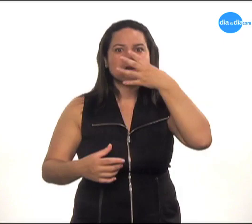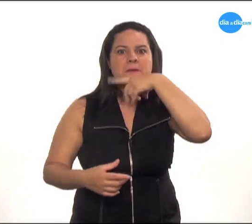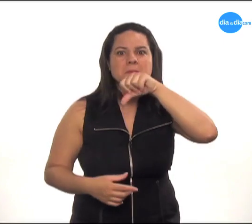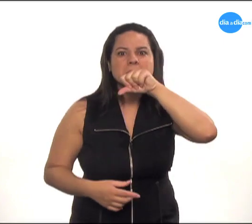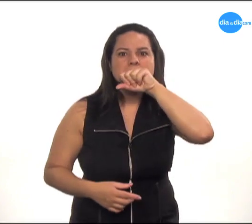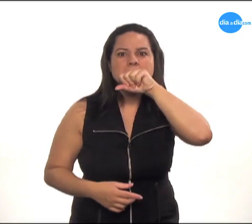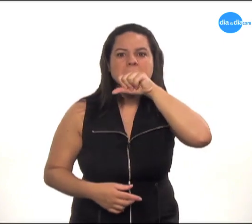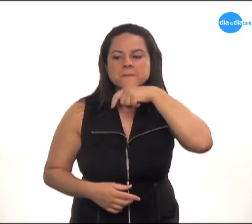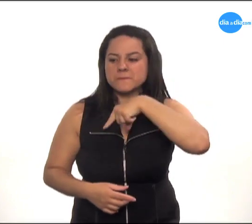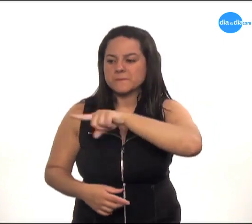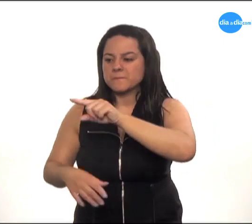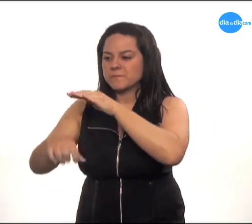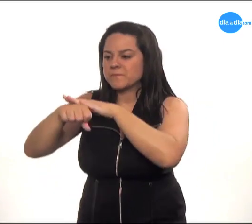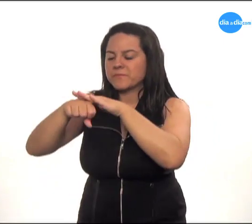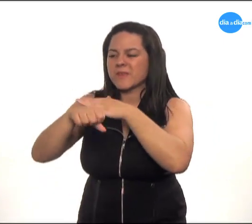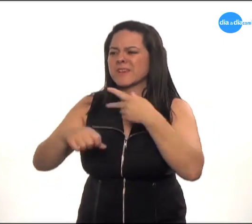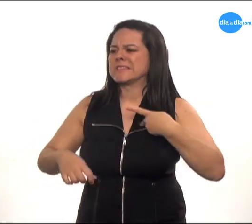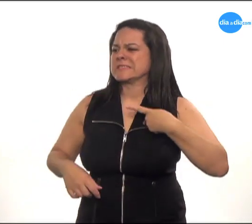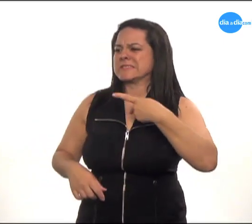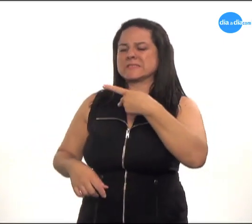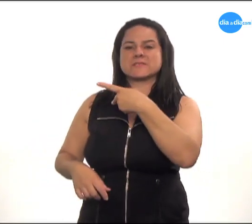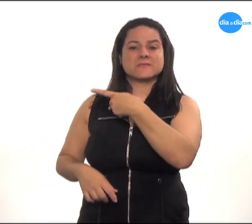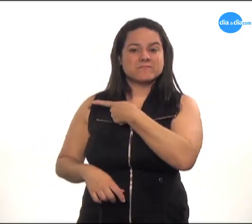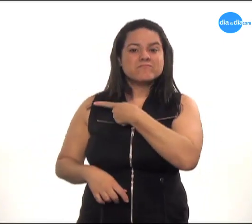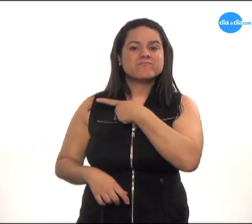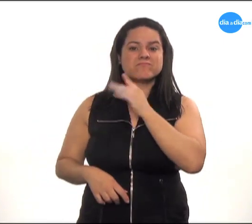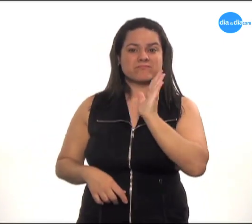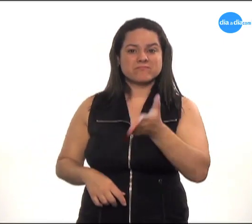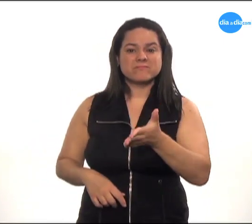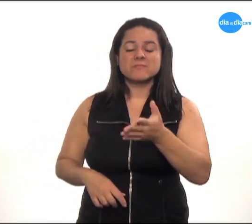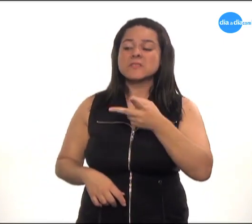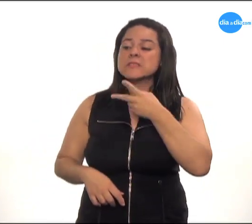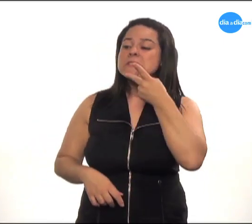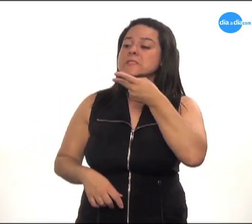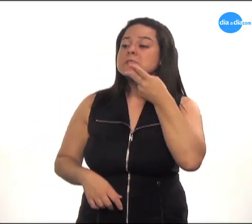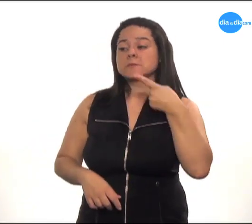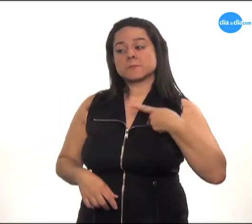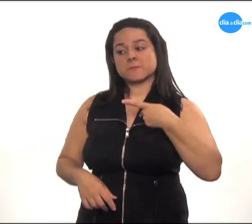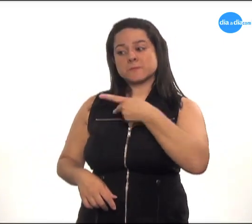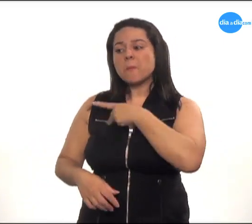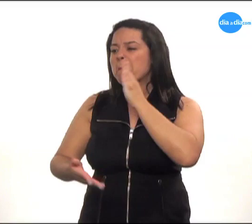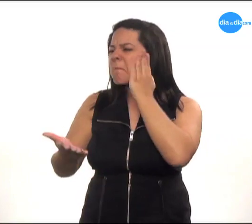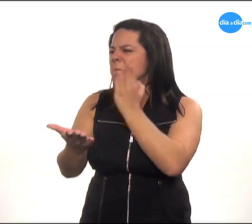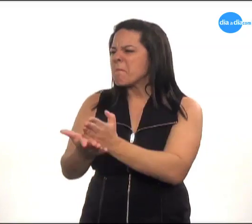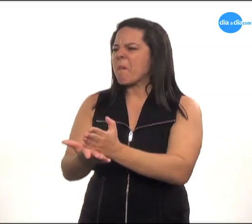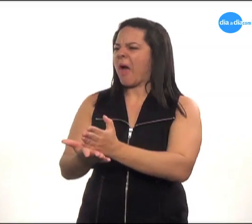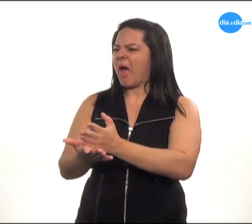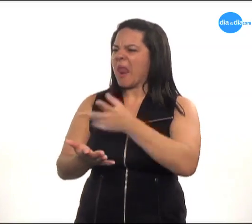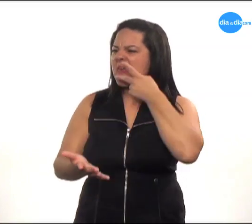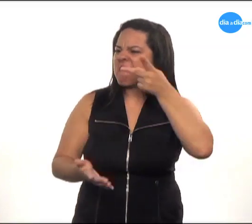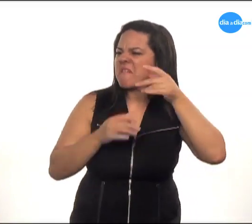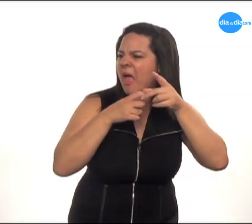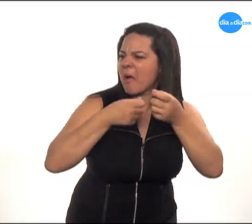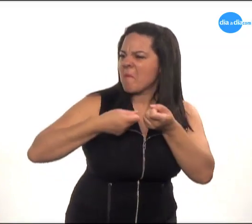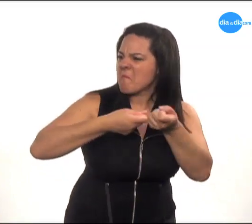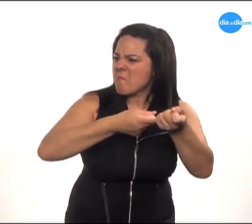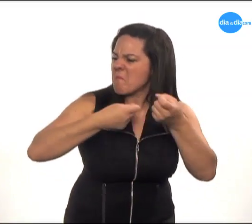me procurar, eu tinha 21 anos, pastor daquela igreja, ele veio me procurar e falou: pastor, para de envenenar a cabeça do meu filho.